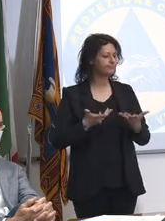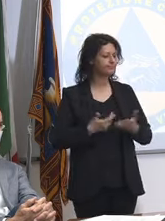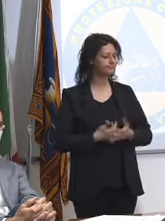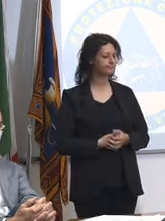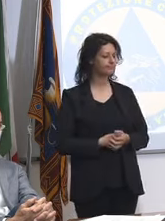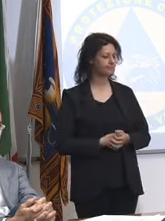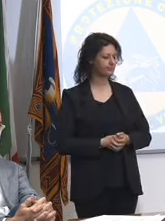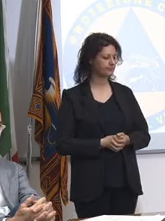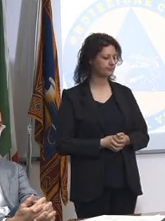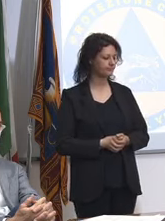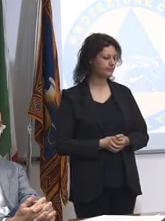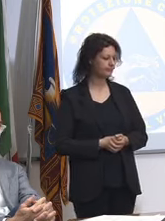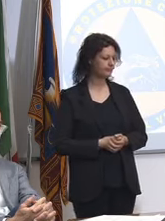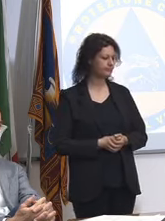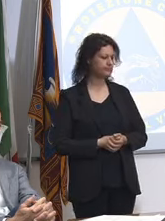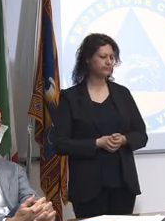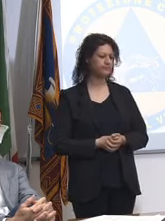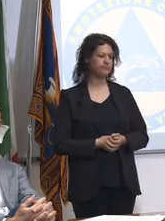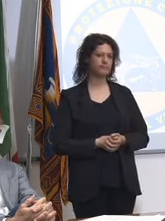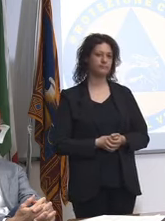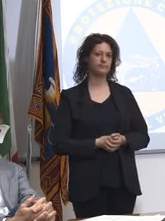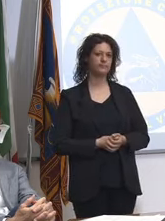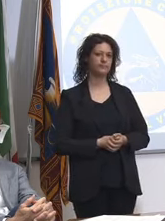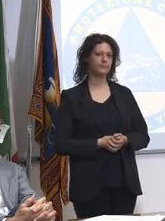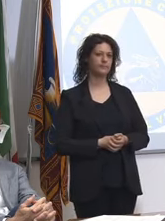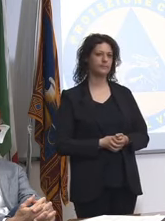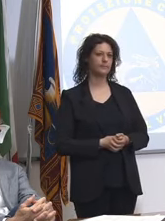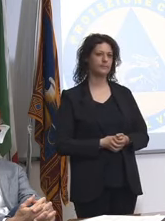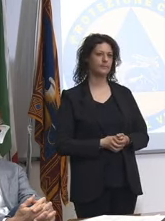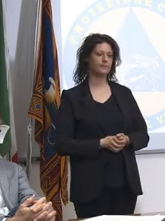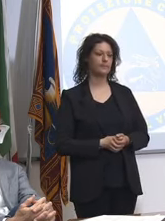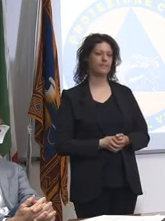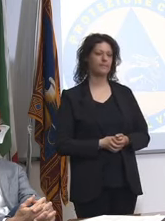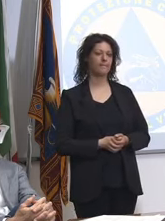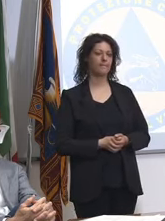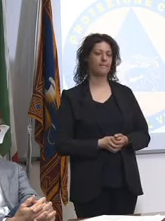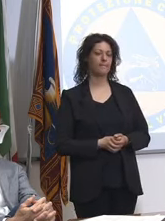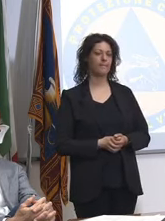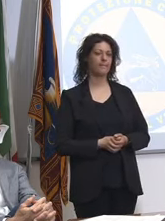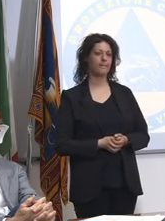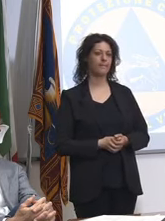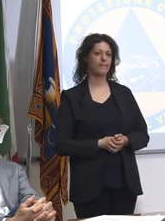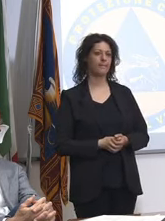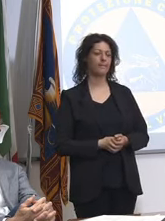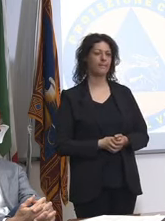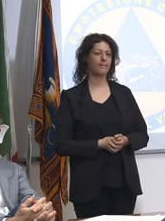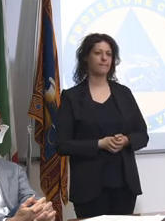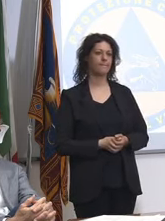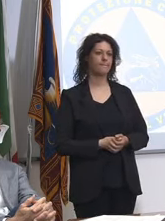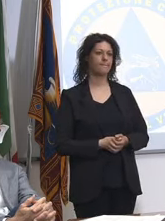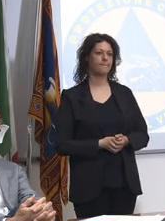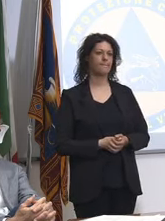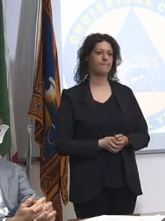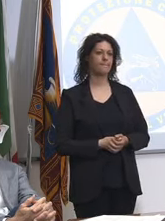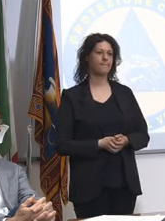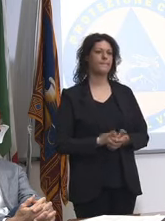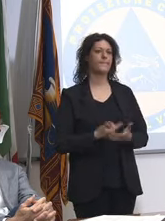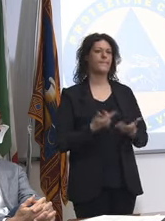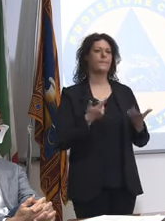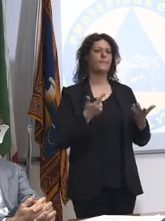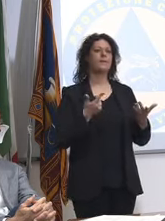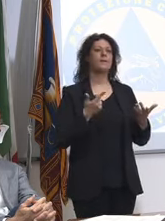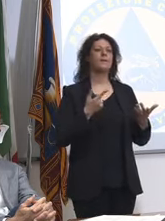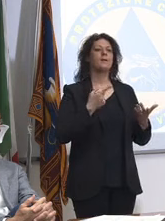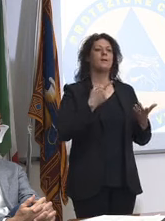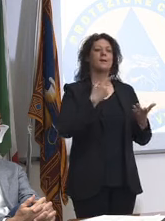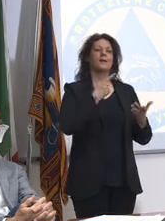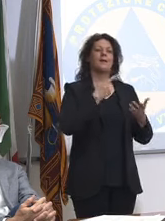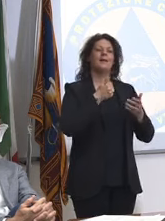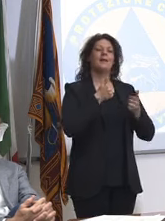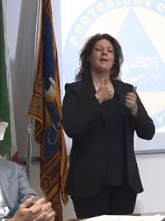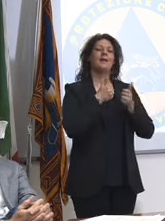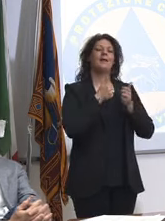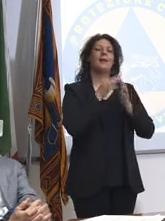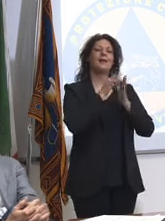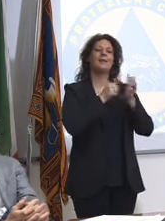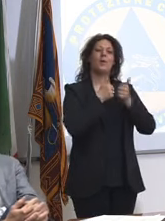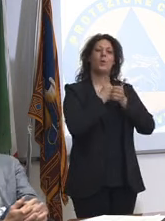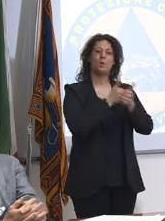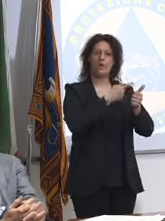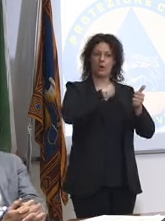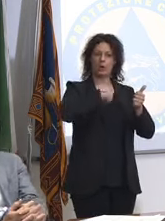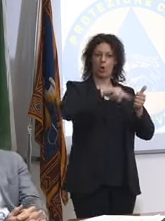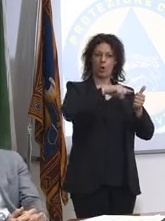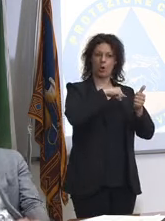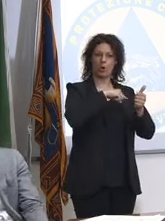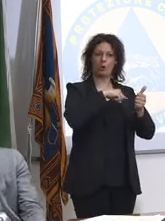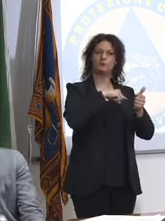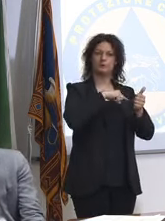noi naturalmente abbiamo seguito, per quanto riguarda la stesura delle nostre linee guida, anche quello che